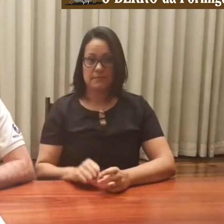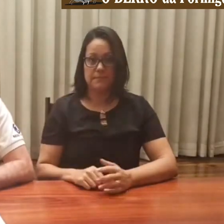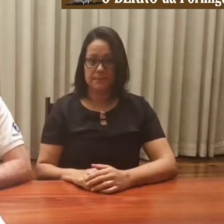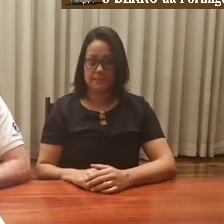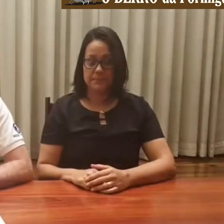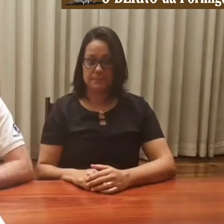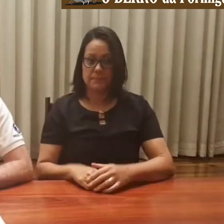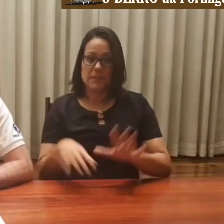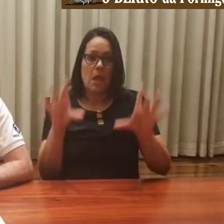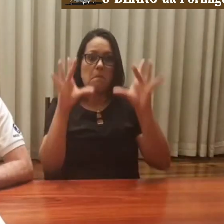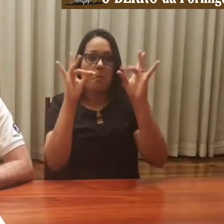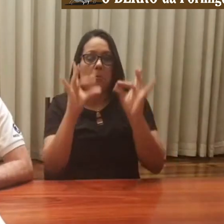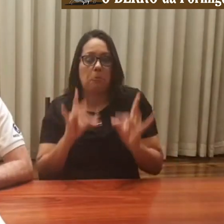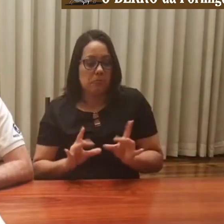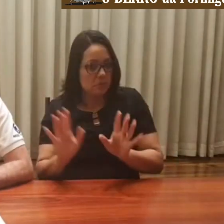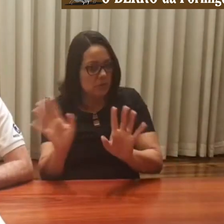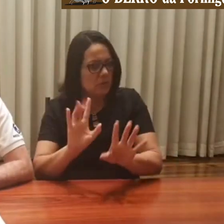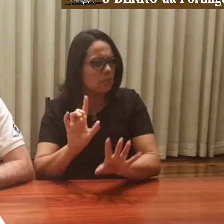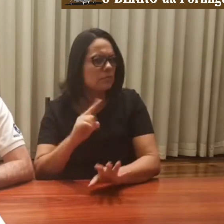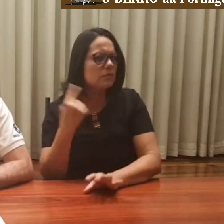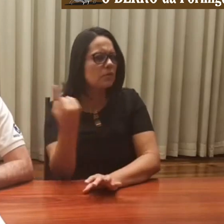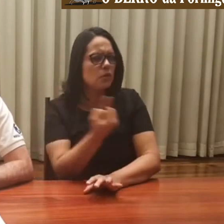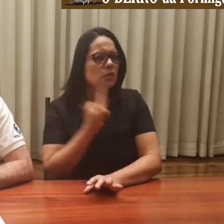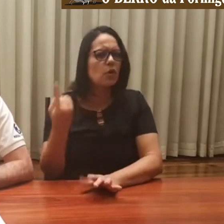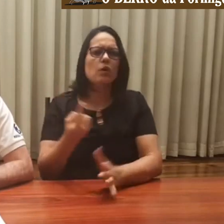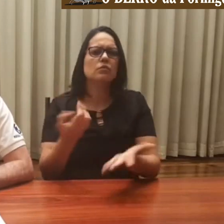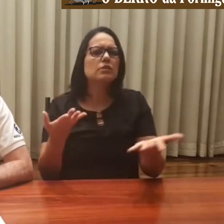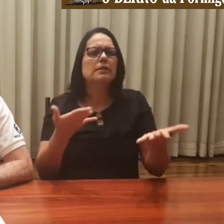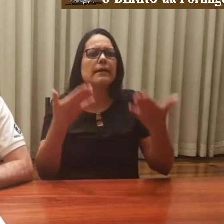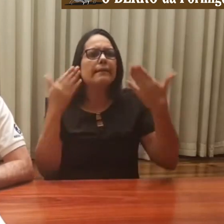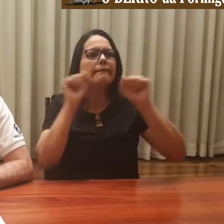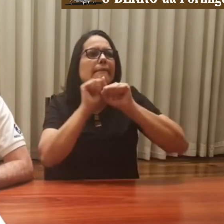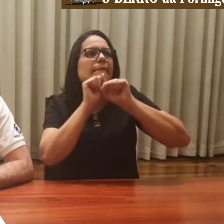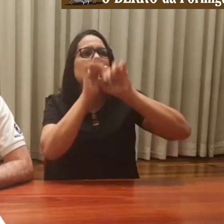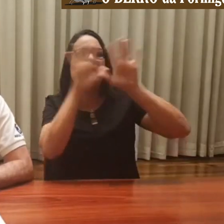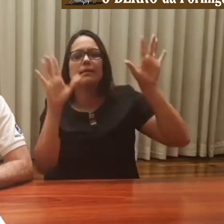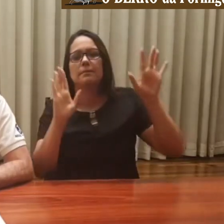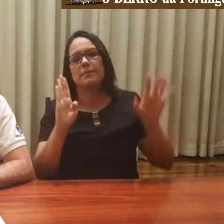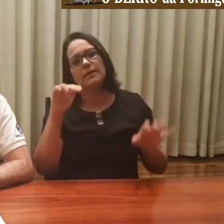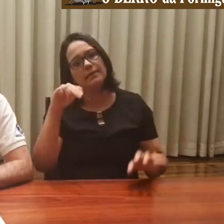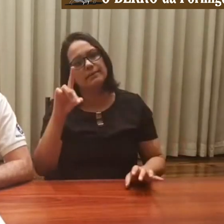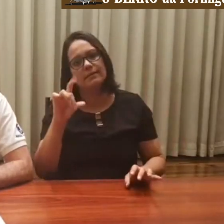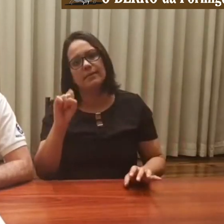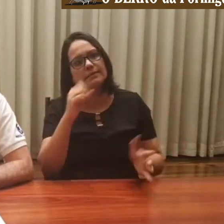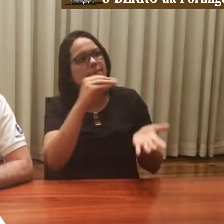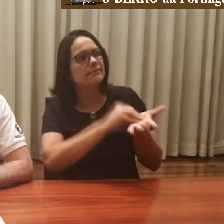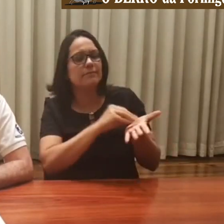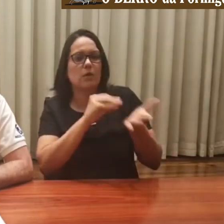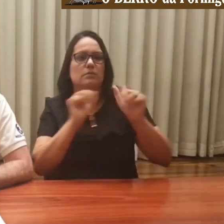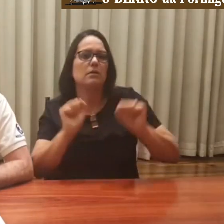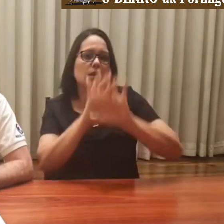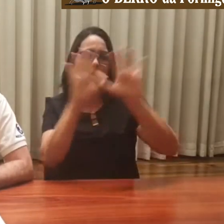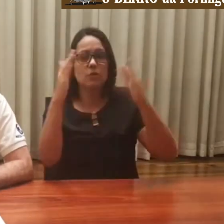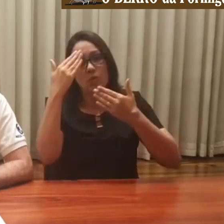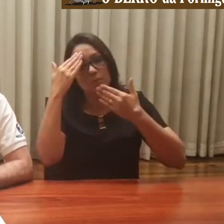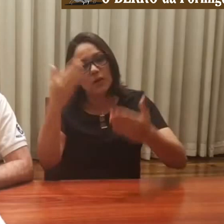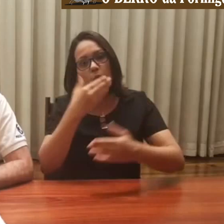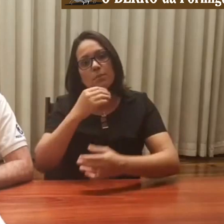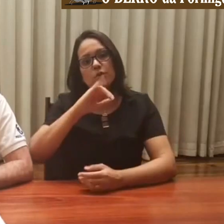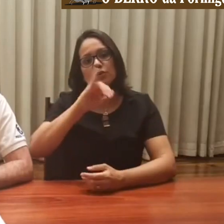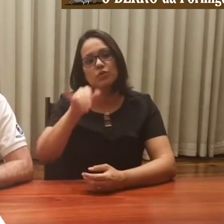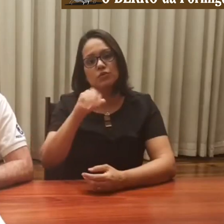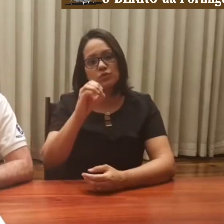detalhe, nós não estávamos tendo transparência do BNDES. Então agradeço aí ao seu Joaquim Levy, que pediu